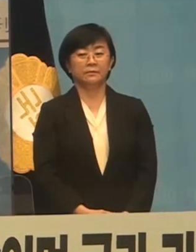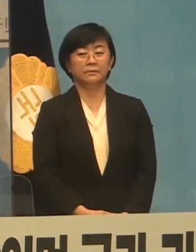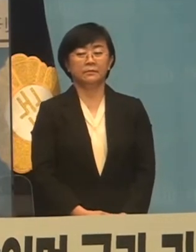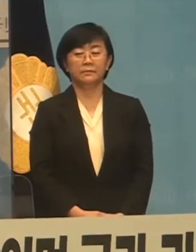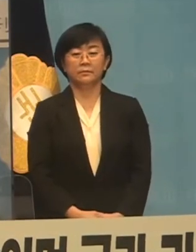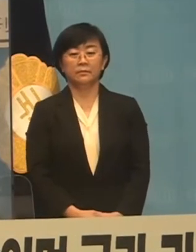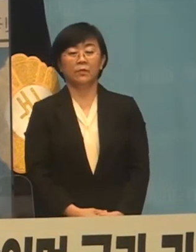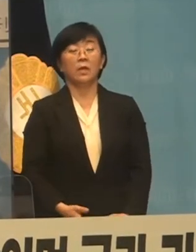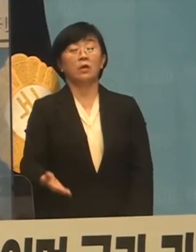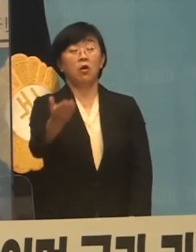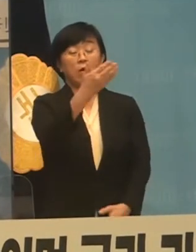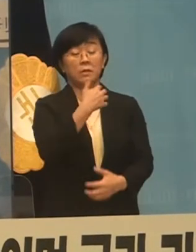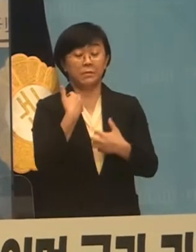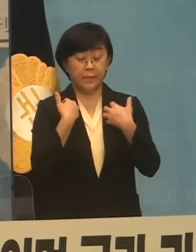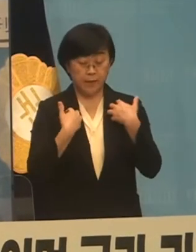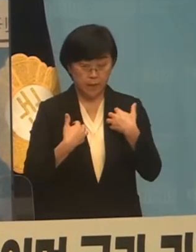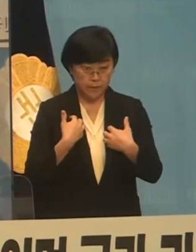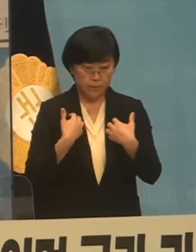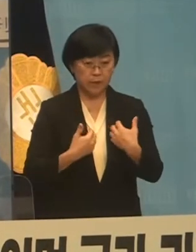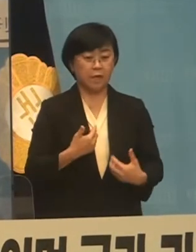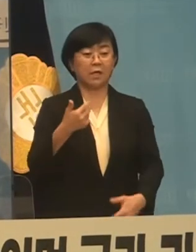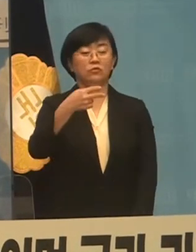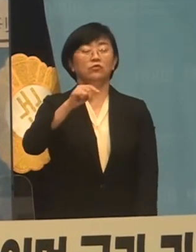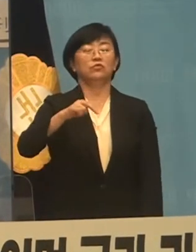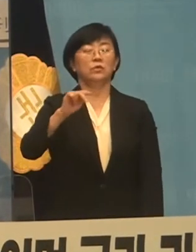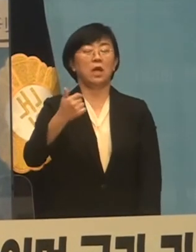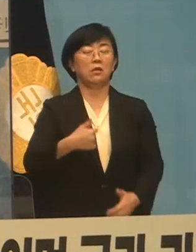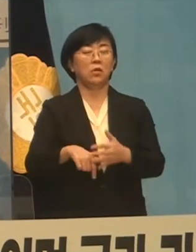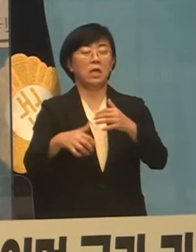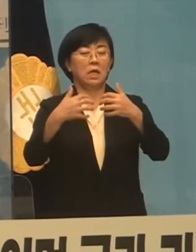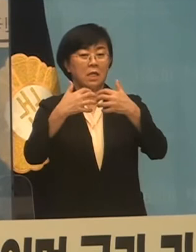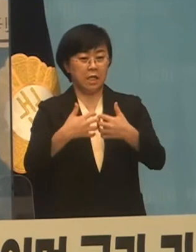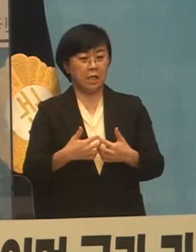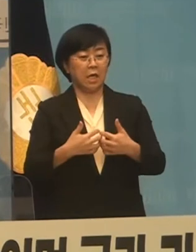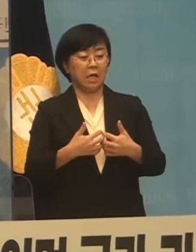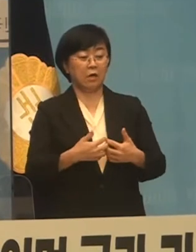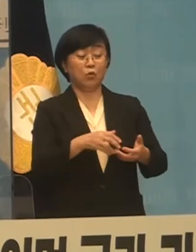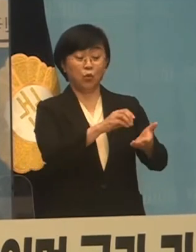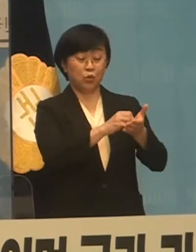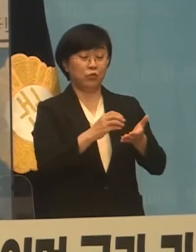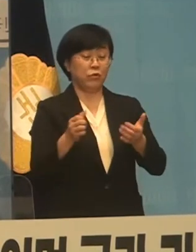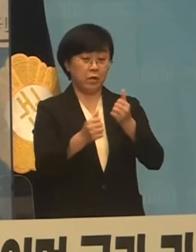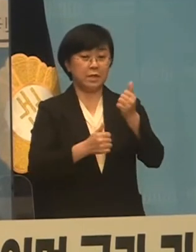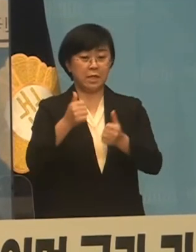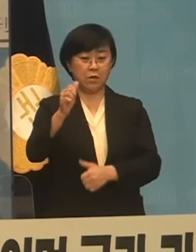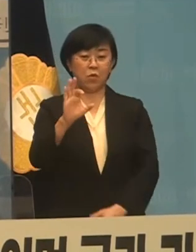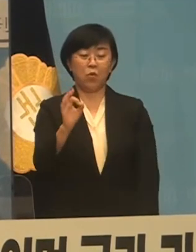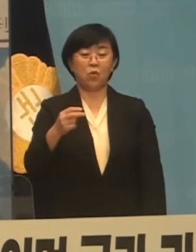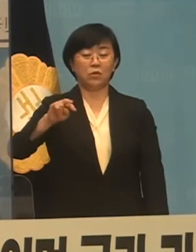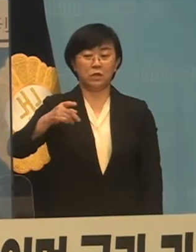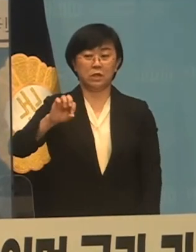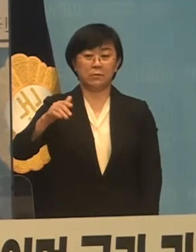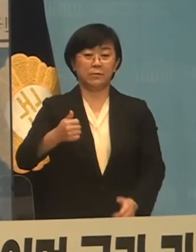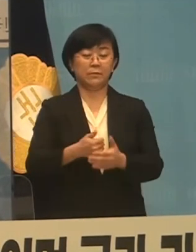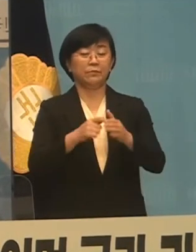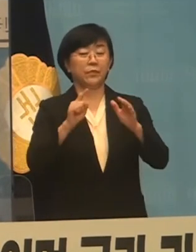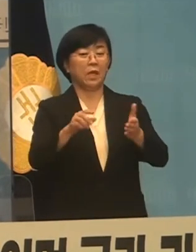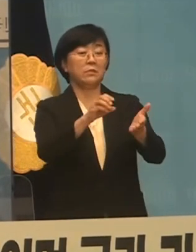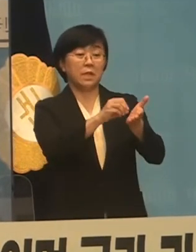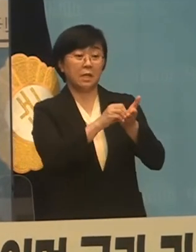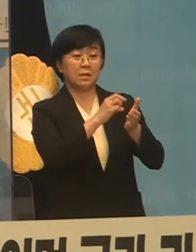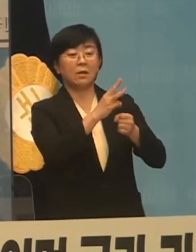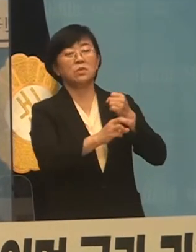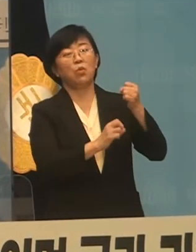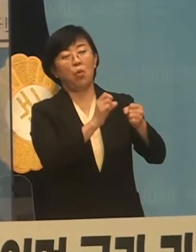박정원 원사 기자 여러분 반갑습니다. 두산공작기계 노동조합 위원장 오승진입니다. 저는 두산공작기계에 입사한